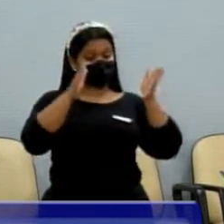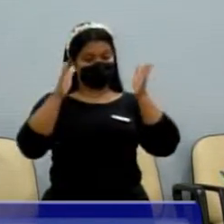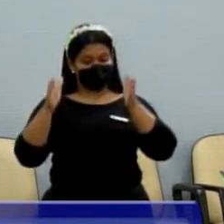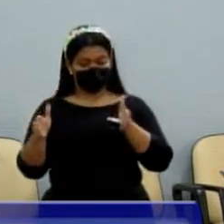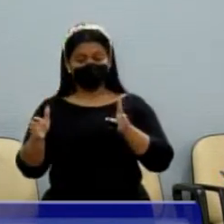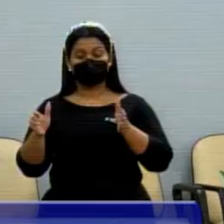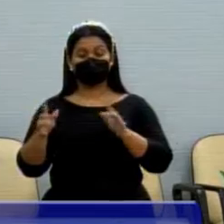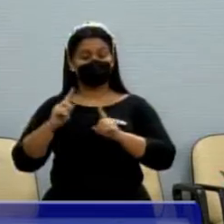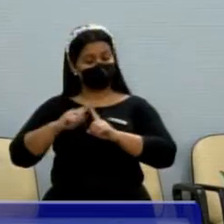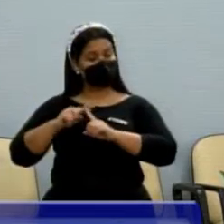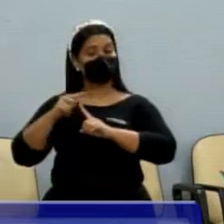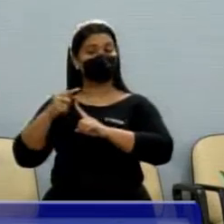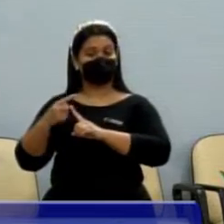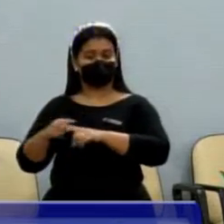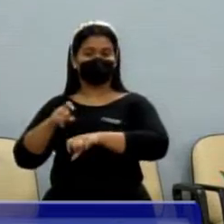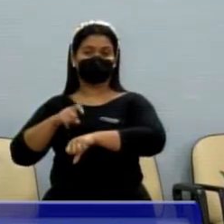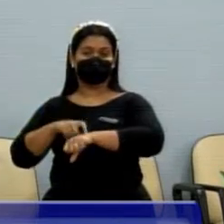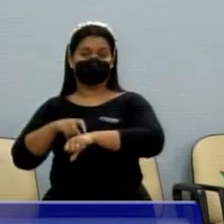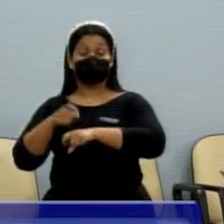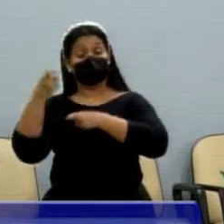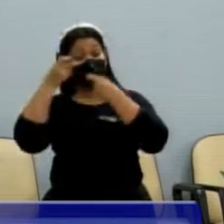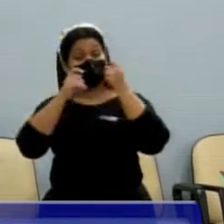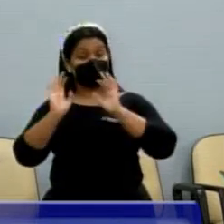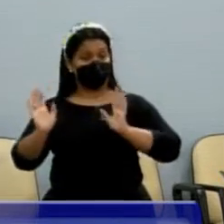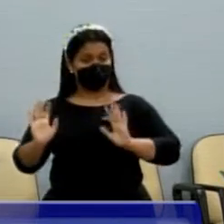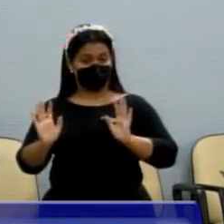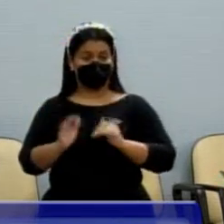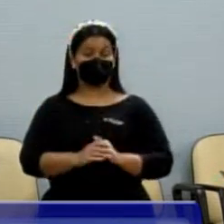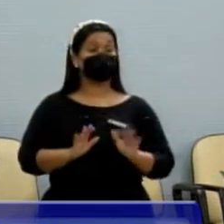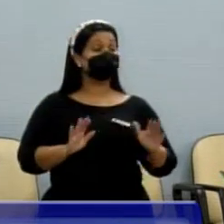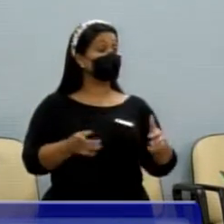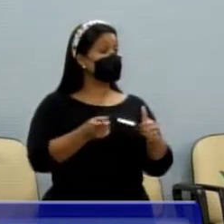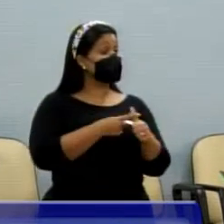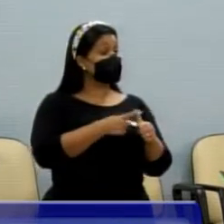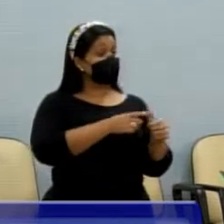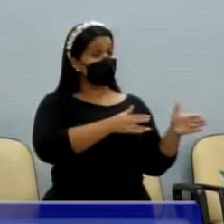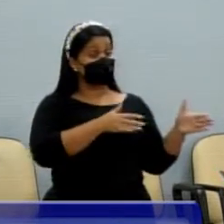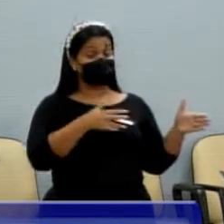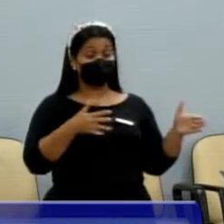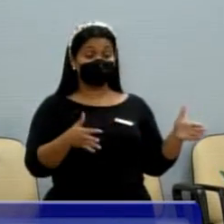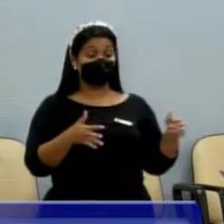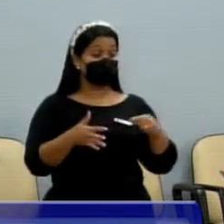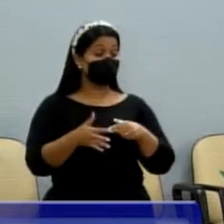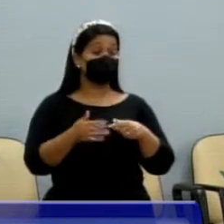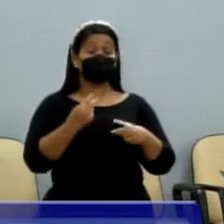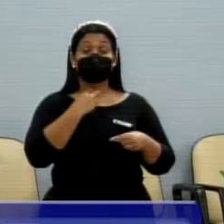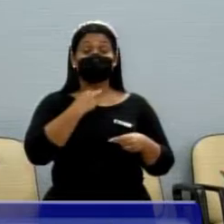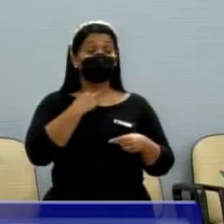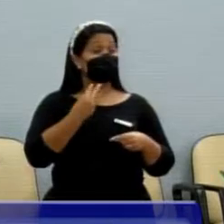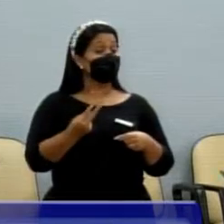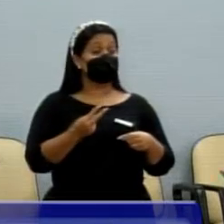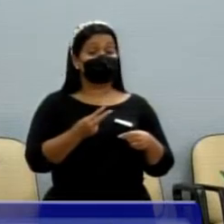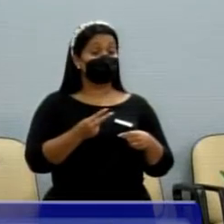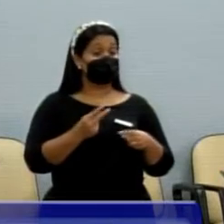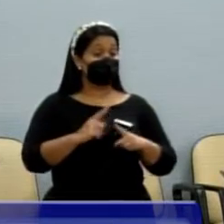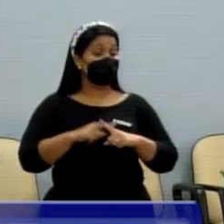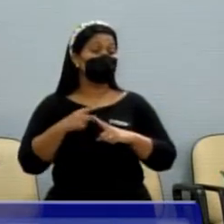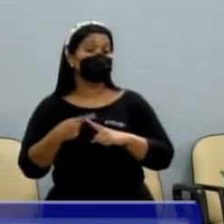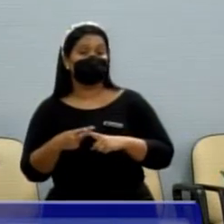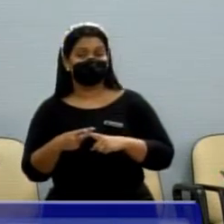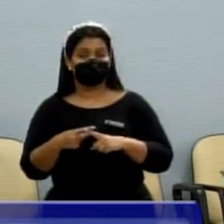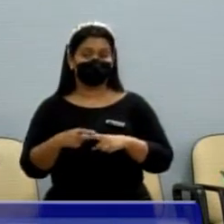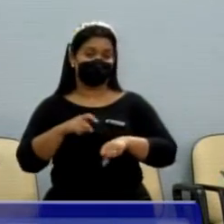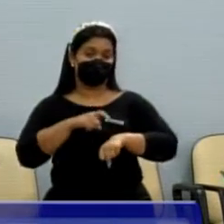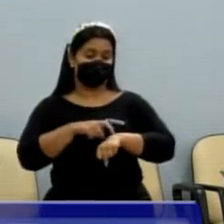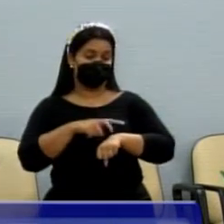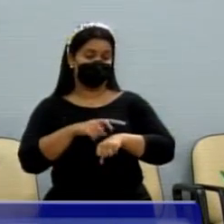ela pode ser prorrogado então você não precisa se preocupar muito com a segunda parte mas a primeira parte não nós não temos essa possibilidade de prolongar